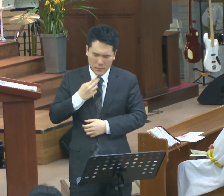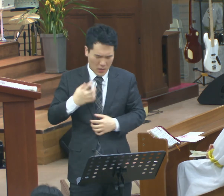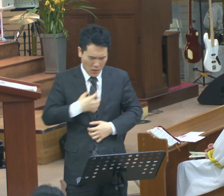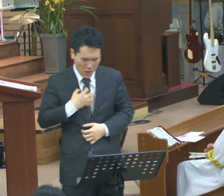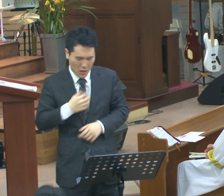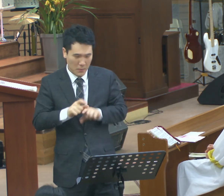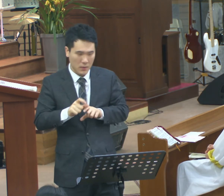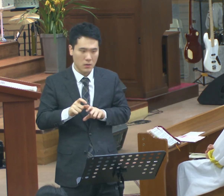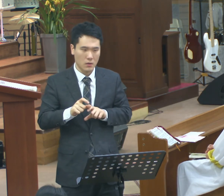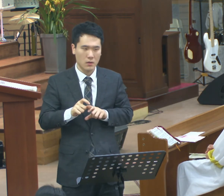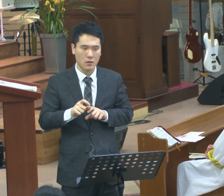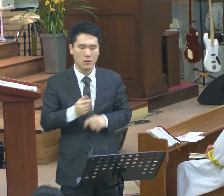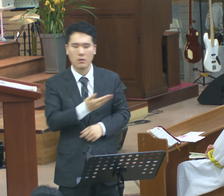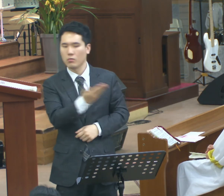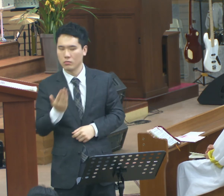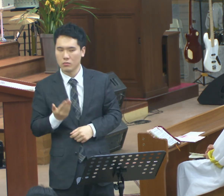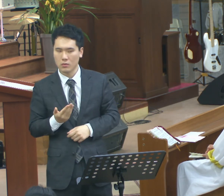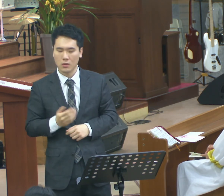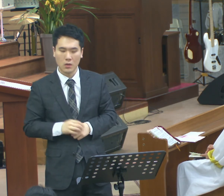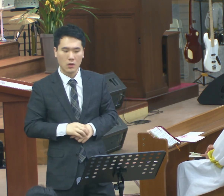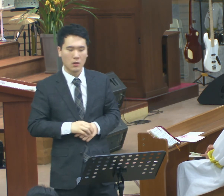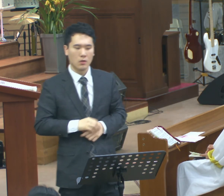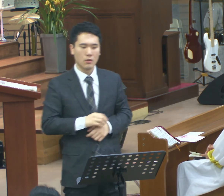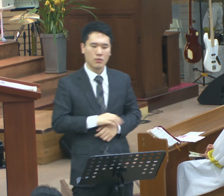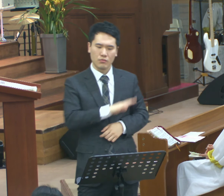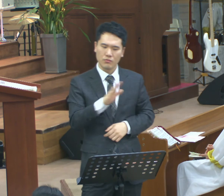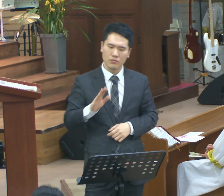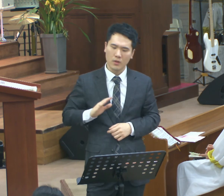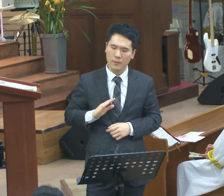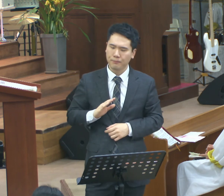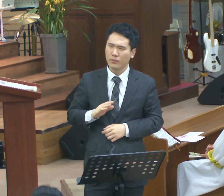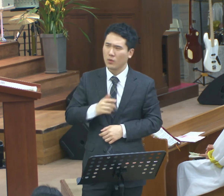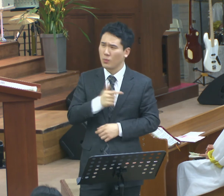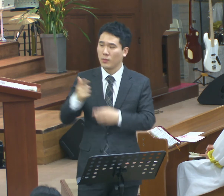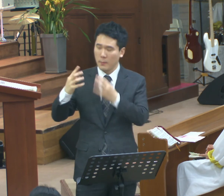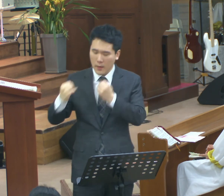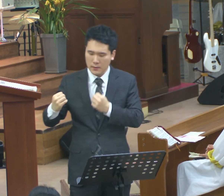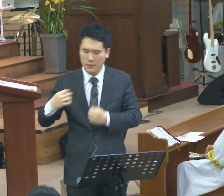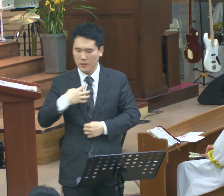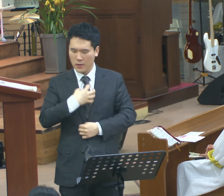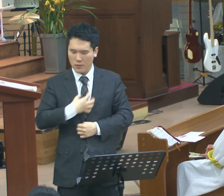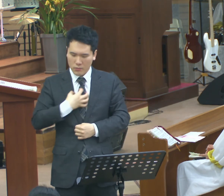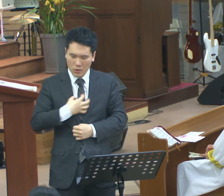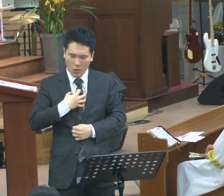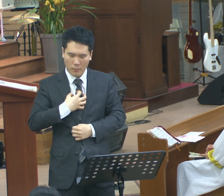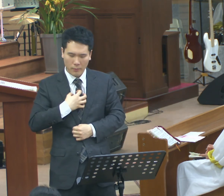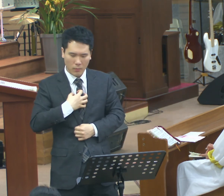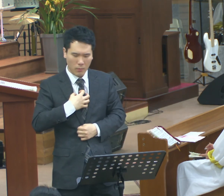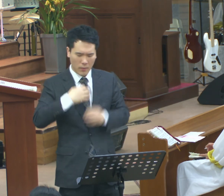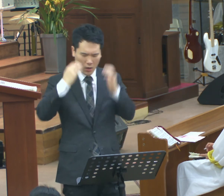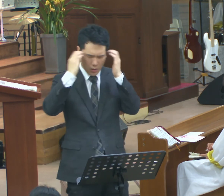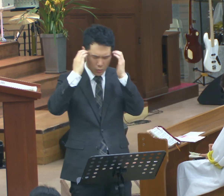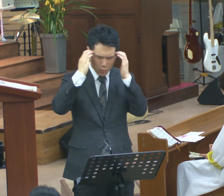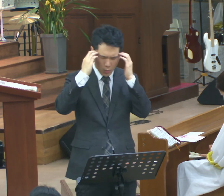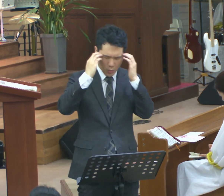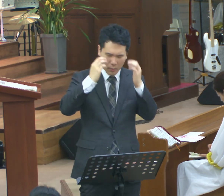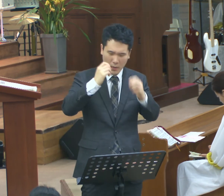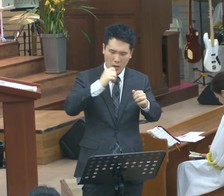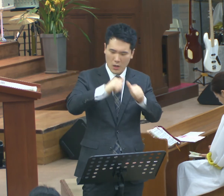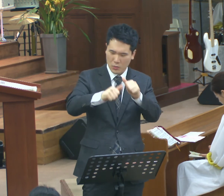중에 하나는 너무나 많은 위협과 정보와 고통의 소식들 때문에 마음을